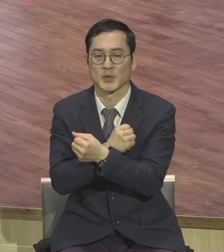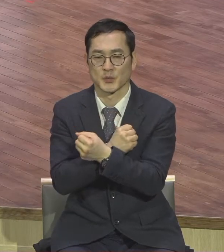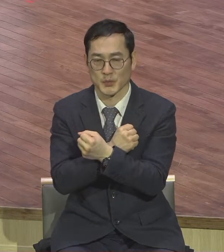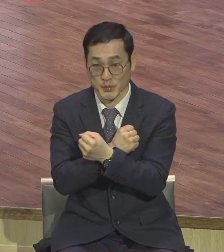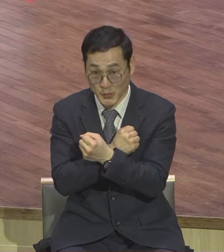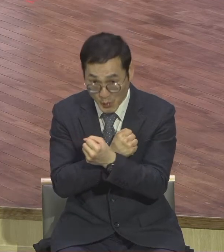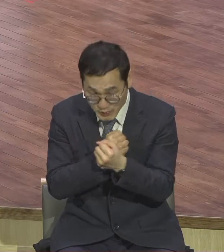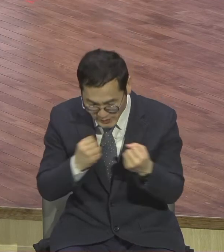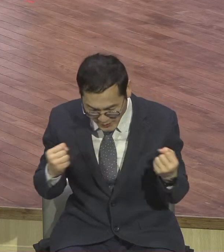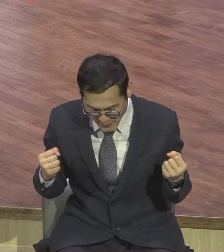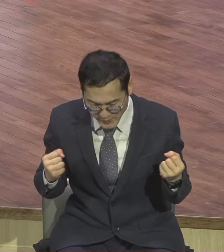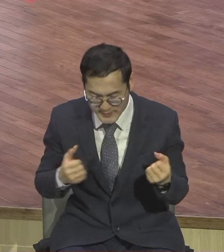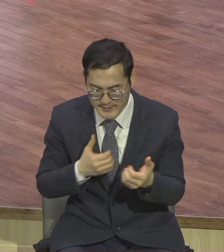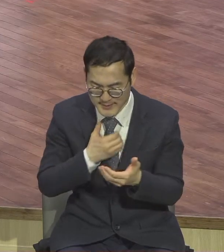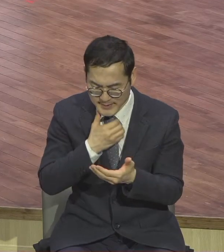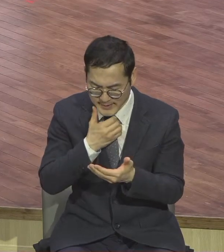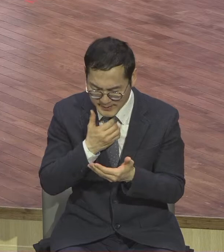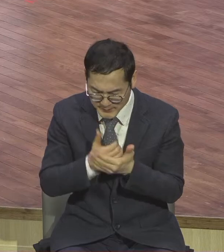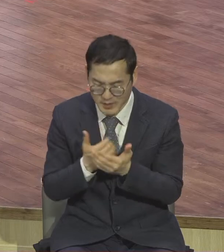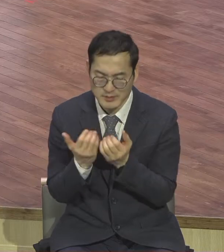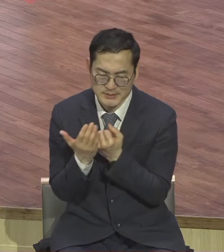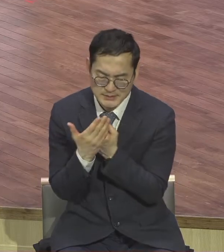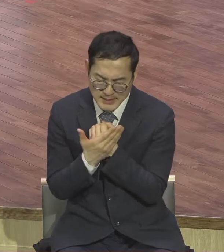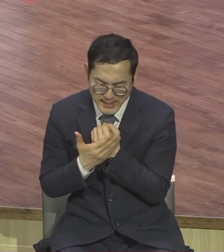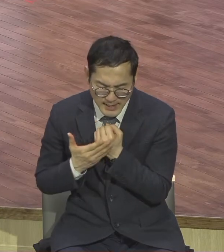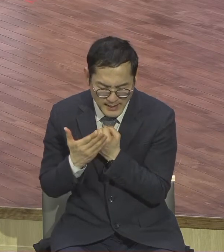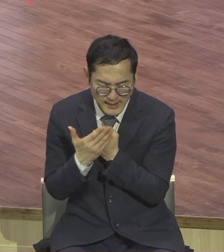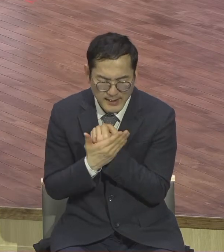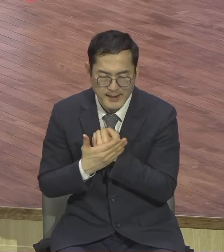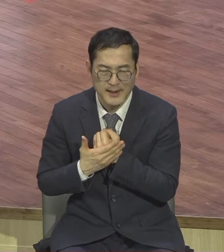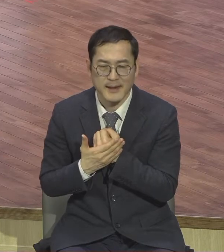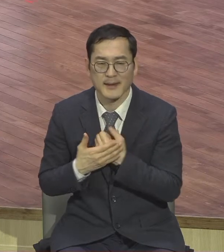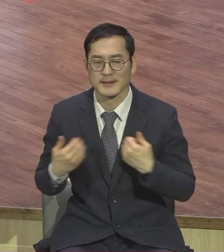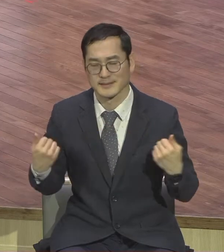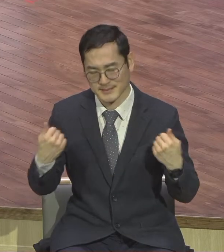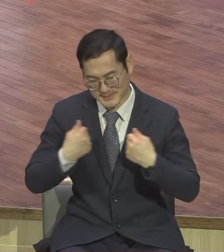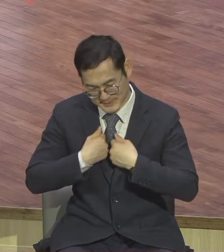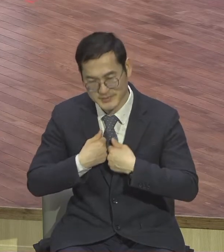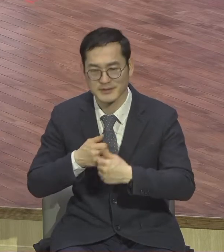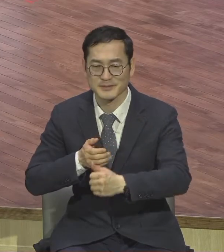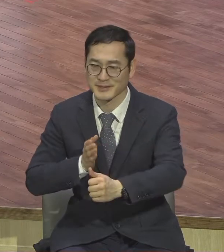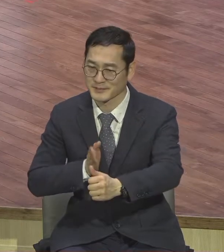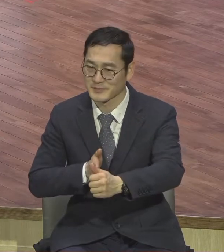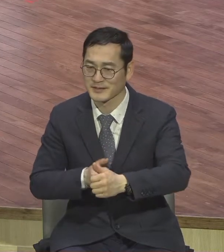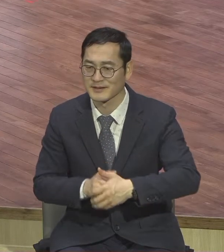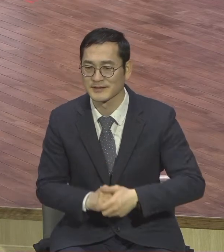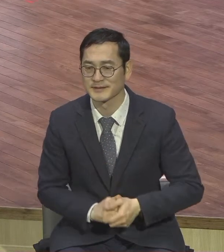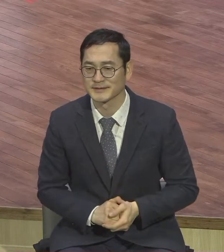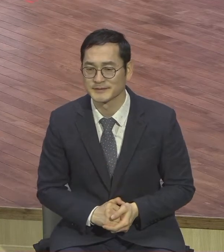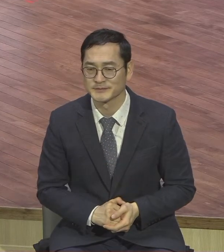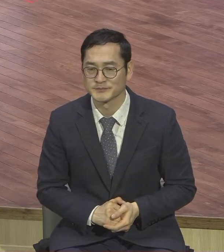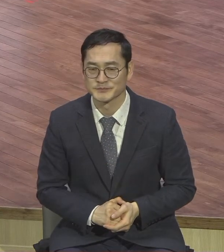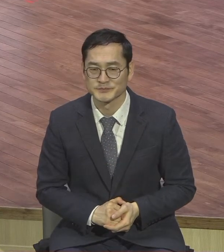은혜의 의식을 가지고 무장해야 돼요 연결보드의 승도들 오늘 한계와 조건을 두지 않는